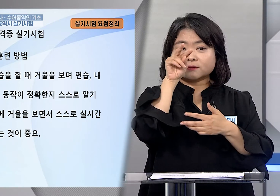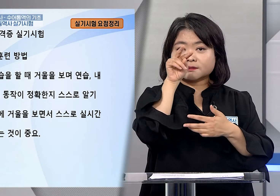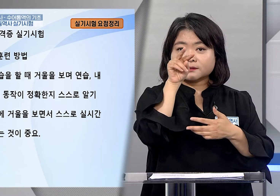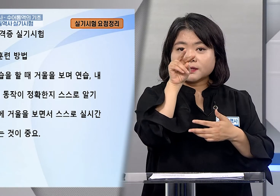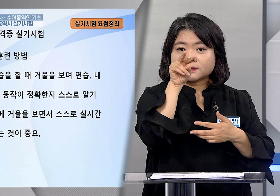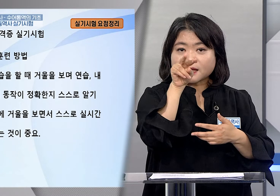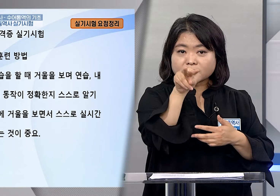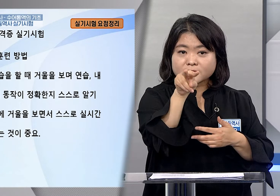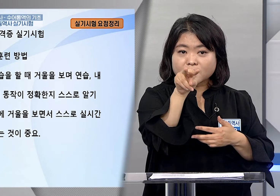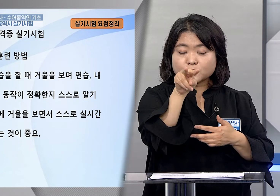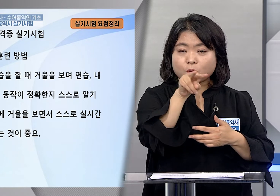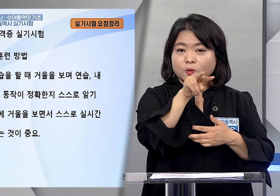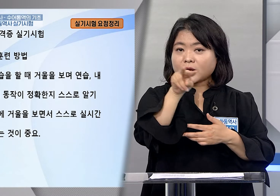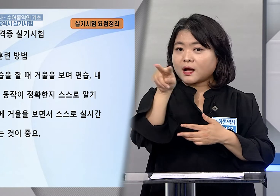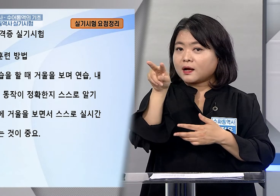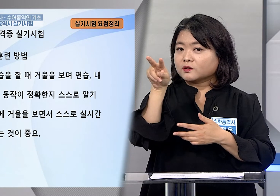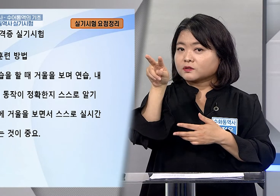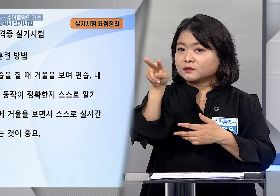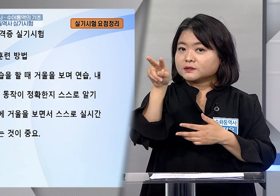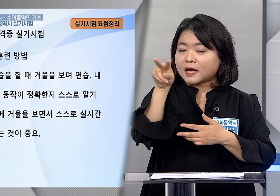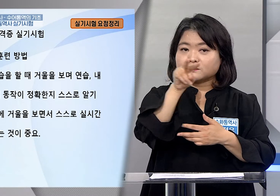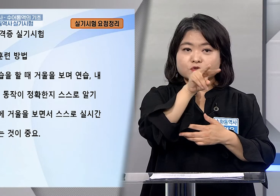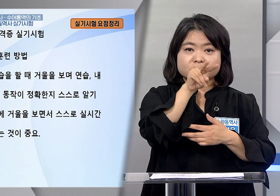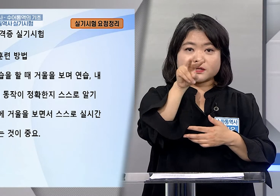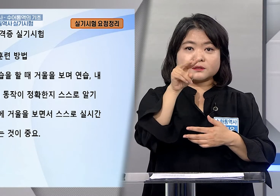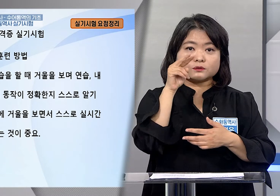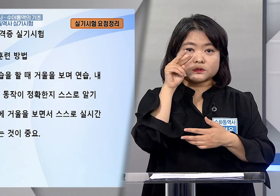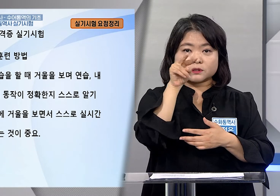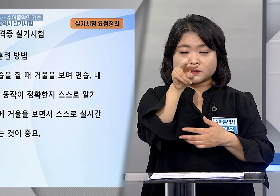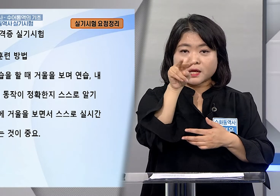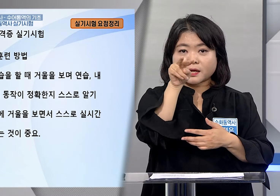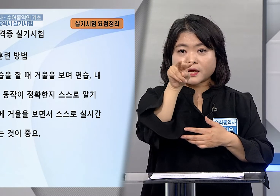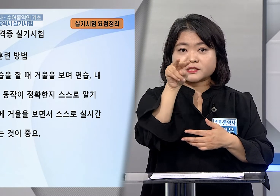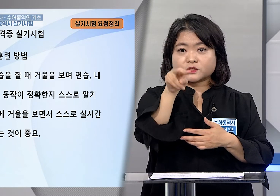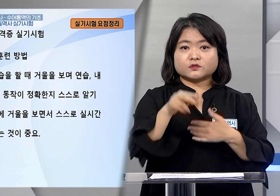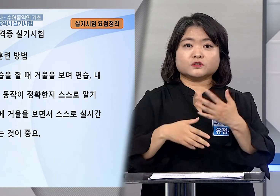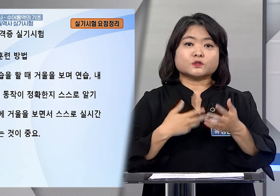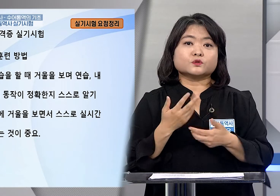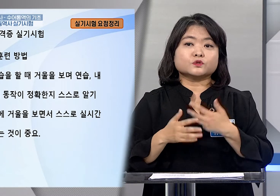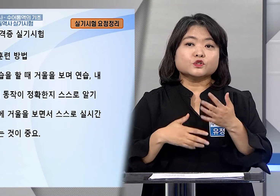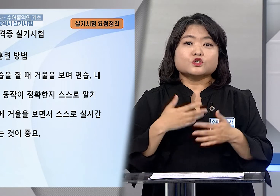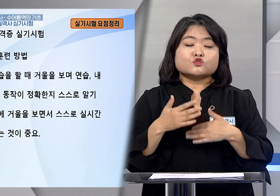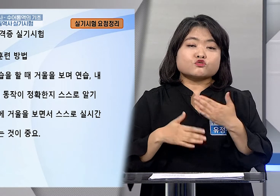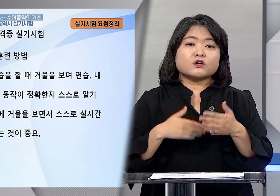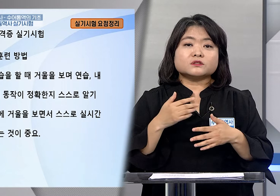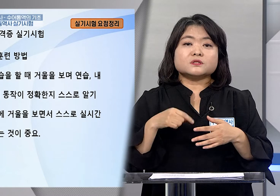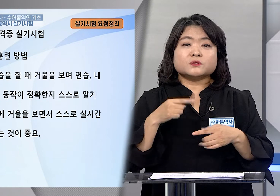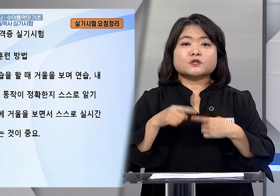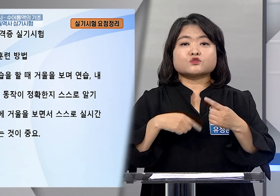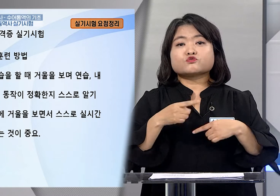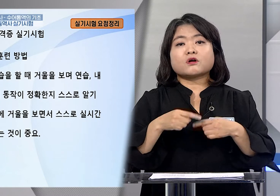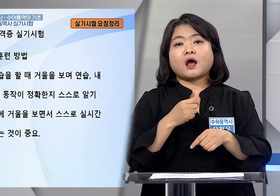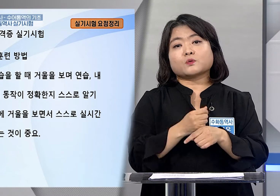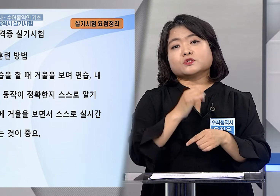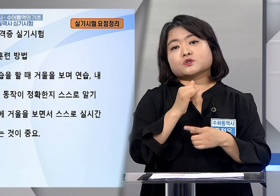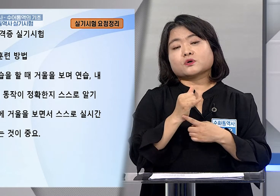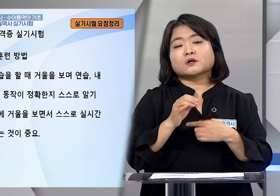나는 다른 사람을 보거나 어떤 다른 물체를 향해 시선은 있고 수어는 이 밑에서 수화를 하고 있죠.